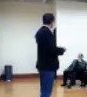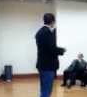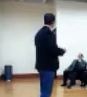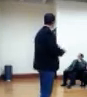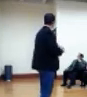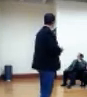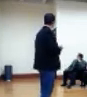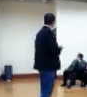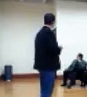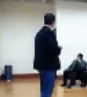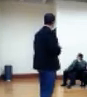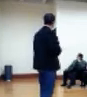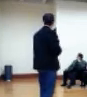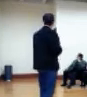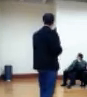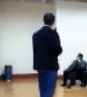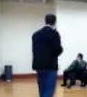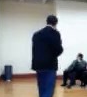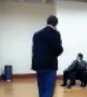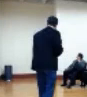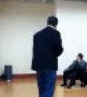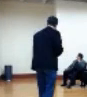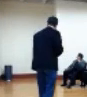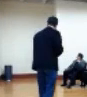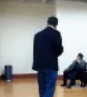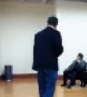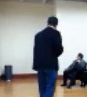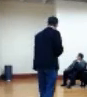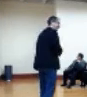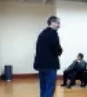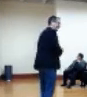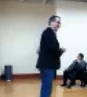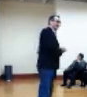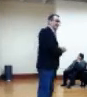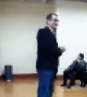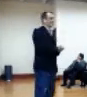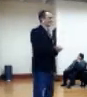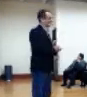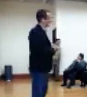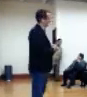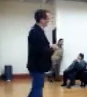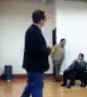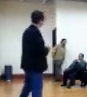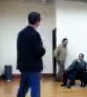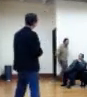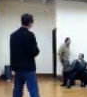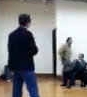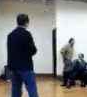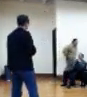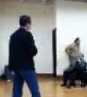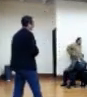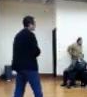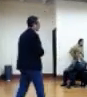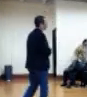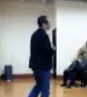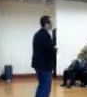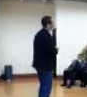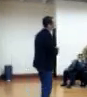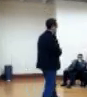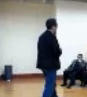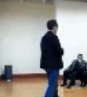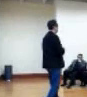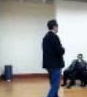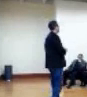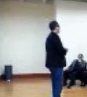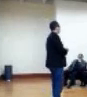con él. Y entonces eso genera mayor recuerdo. Y entonces nos topamos con esta situación y me